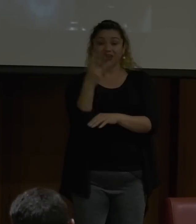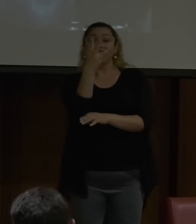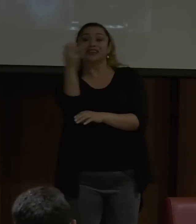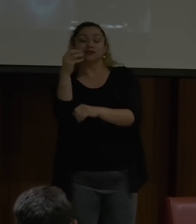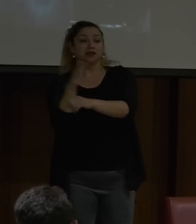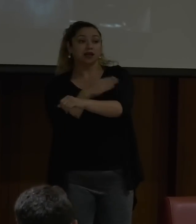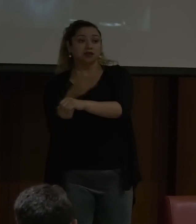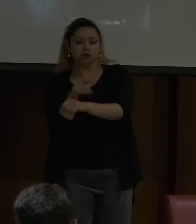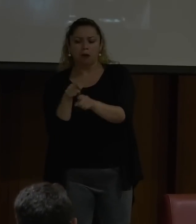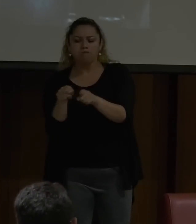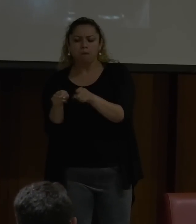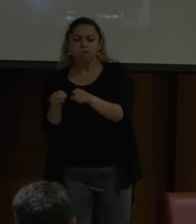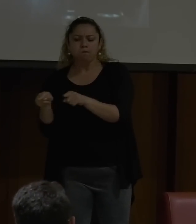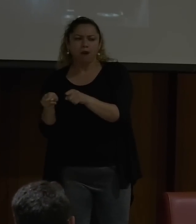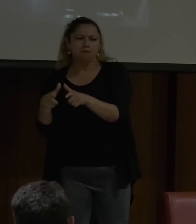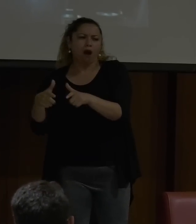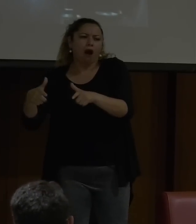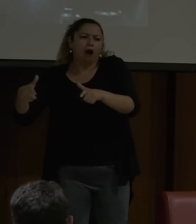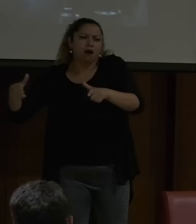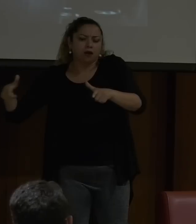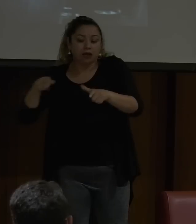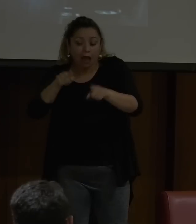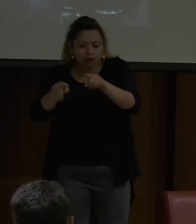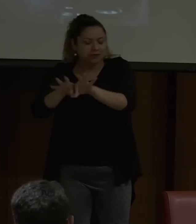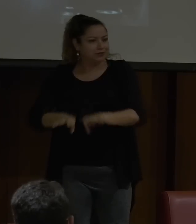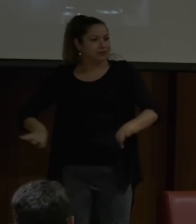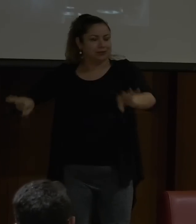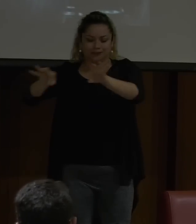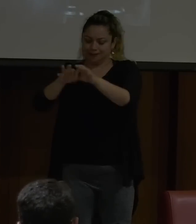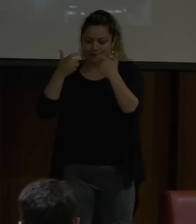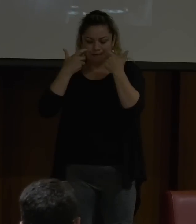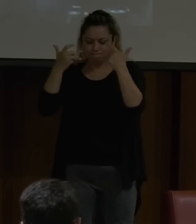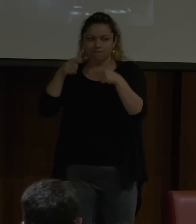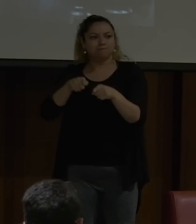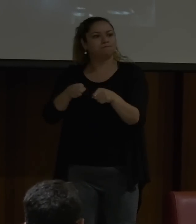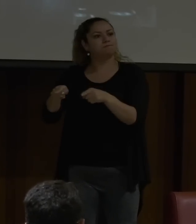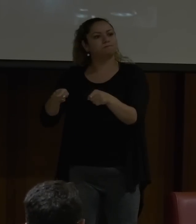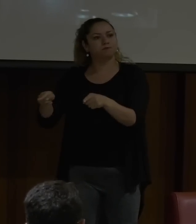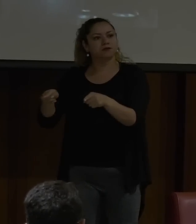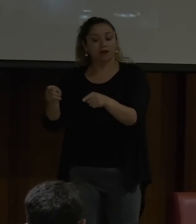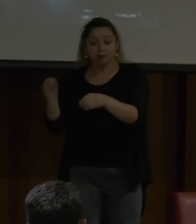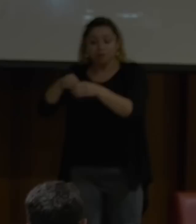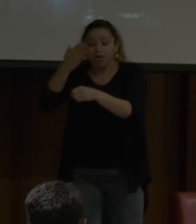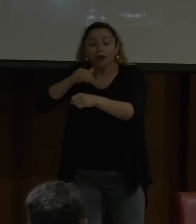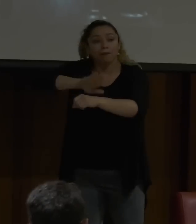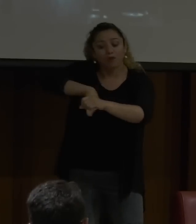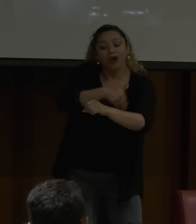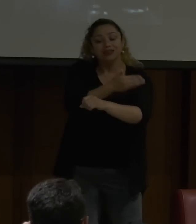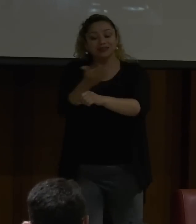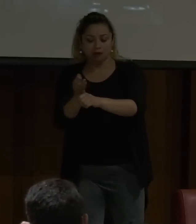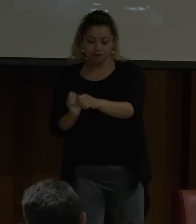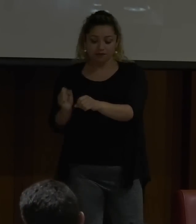hay un abanico inmenso de canciones realmente importantes, sobre todo desde el punto de vista de la poesía y de la descripción,